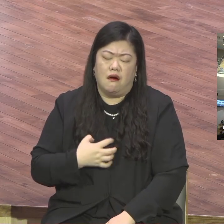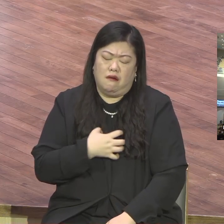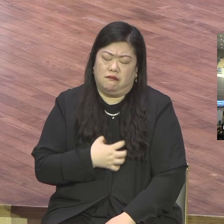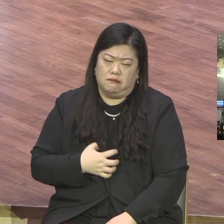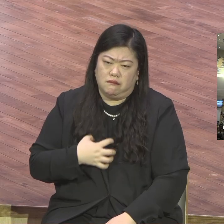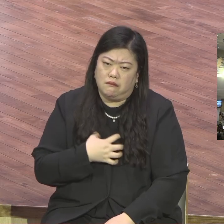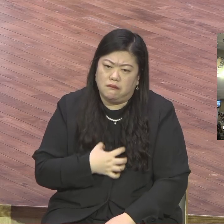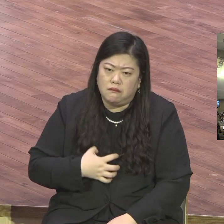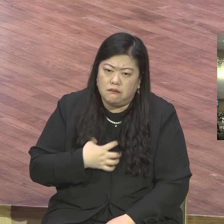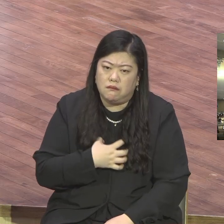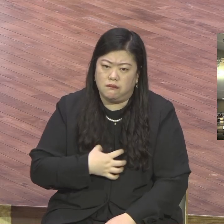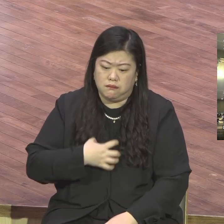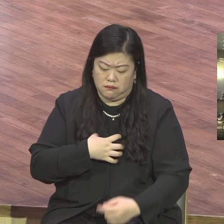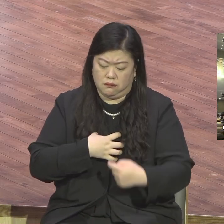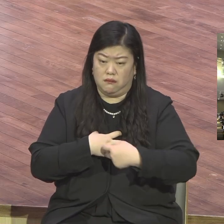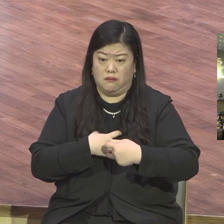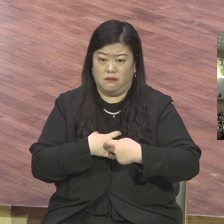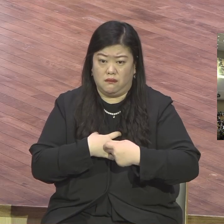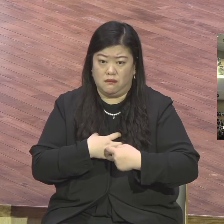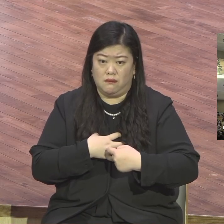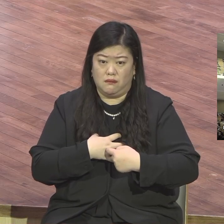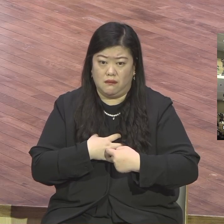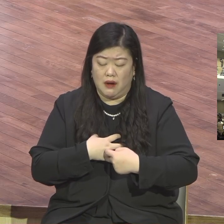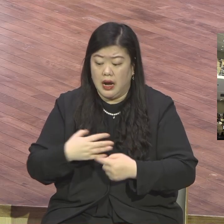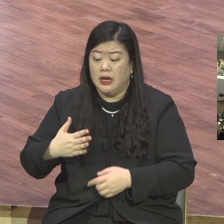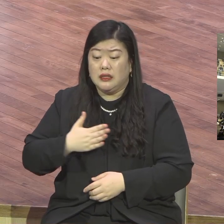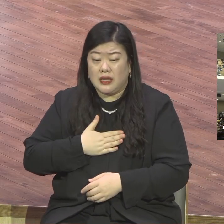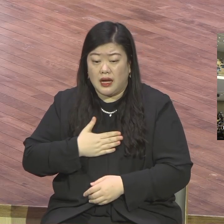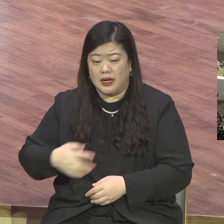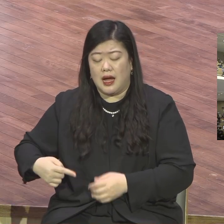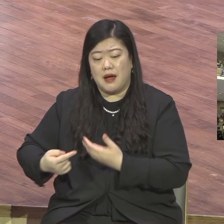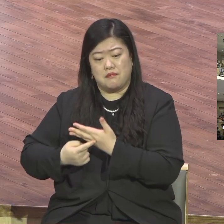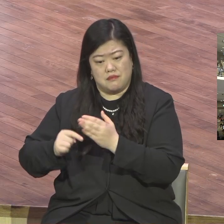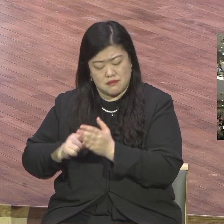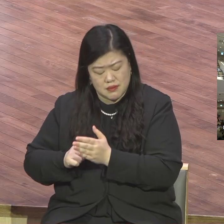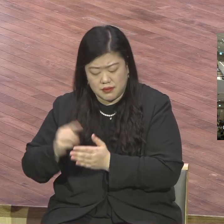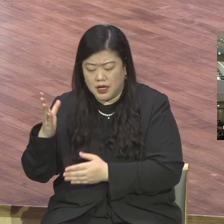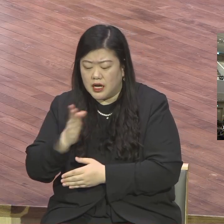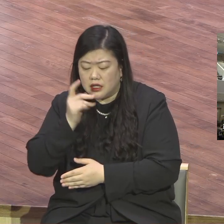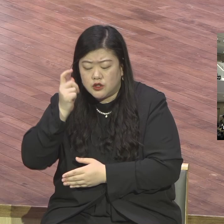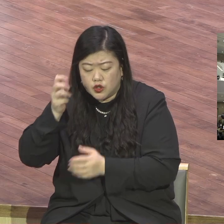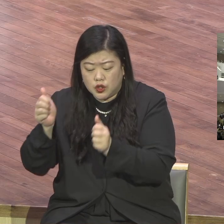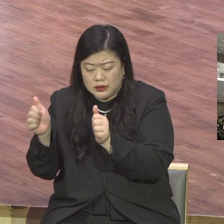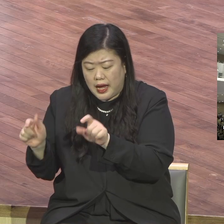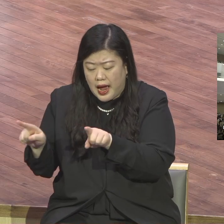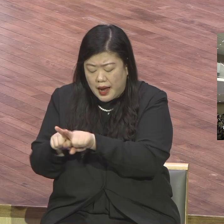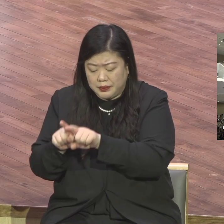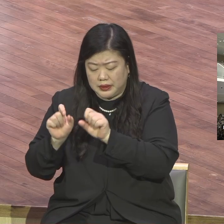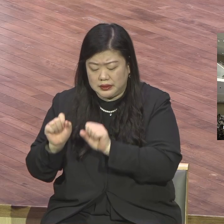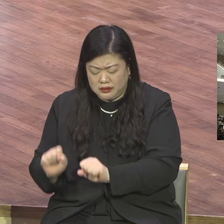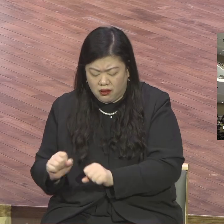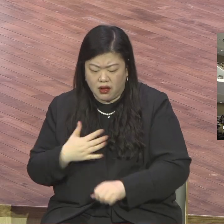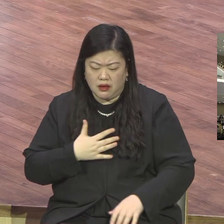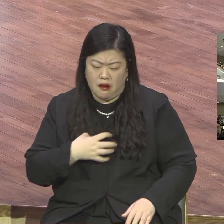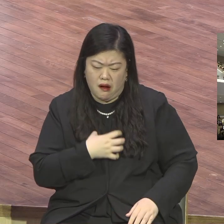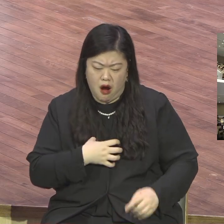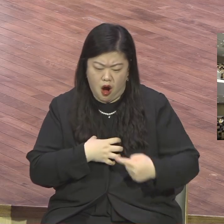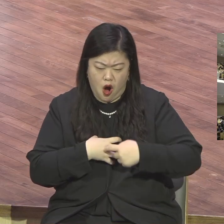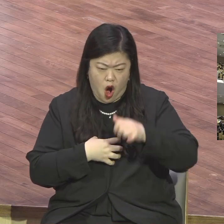것과 마음에 그치지 않는 고통이 있는 것을 내 양심이 성령 안에서 나와 더불어